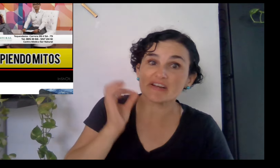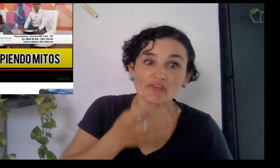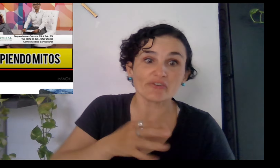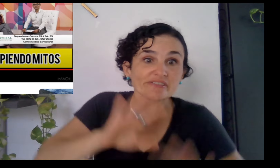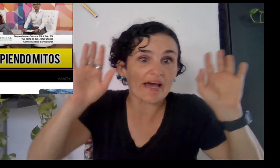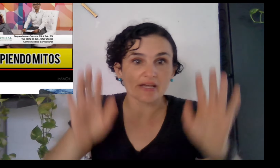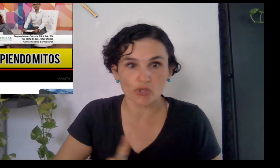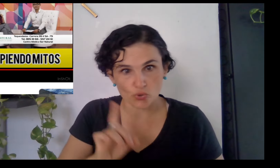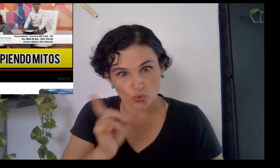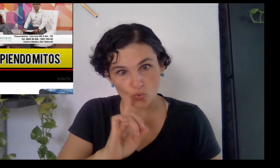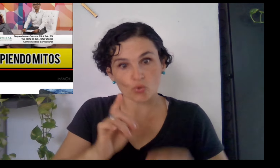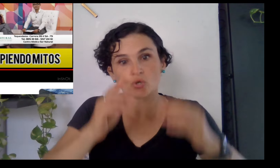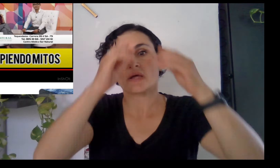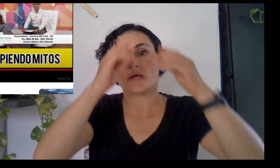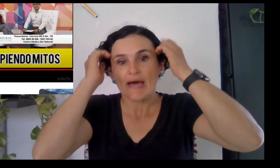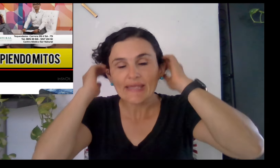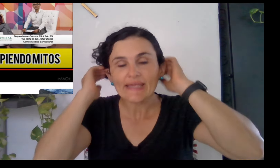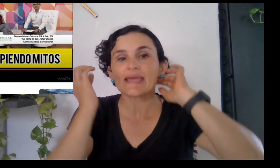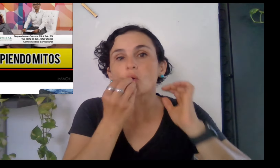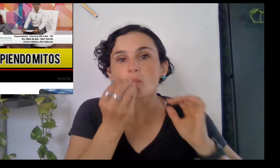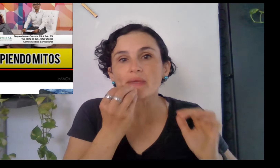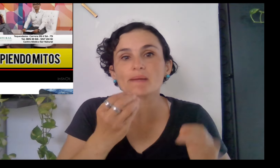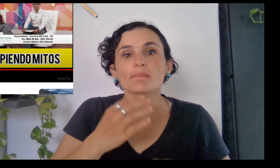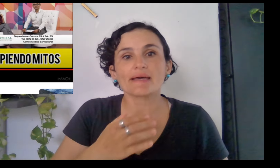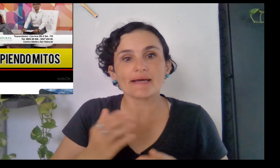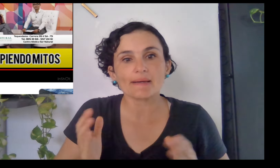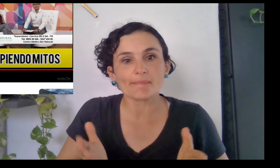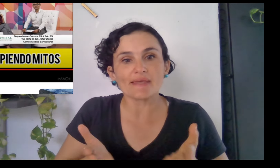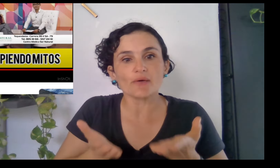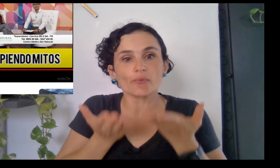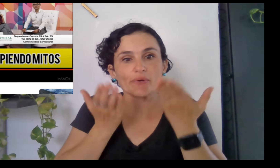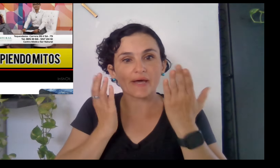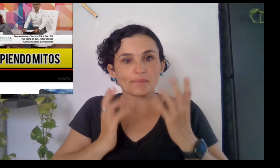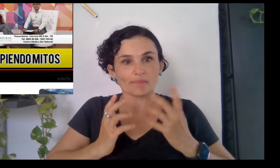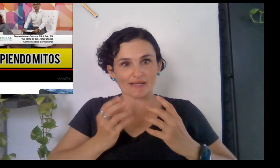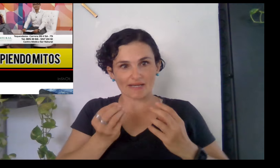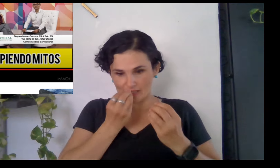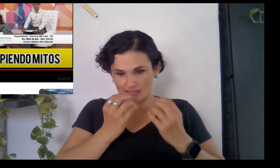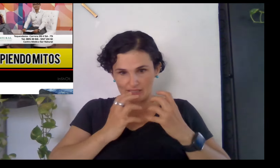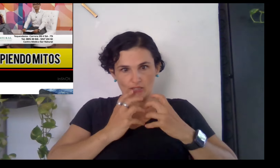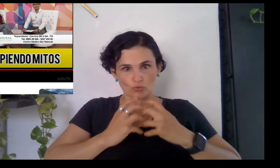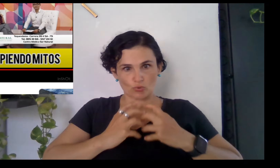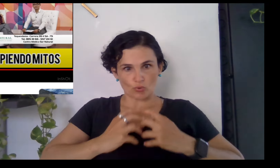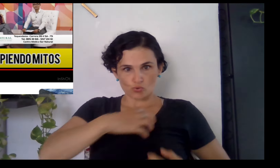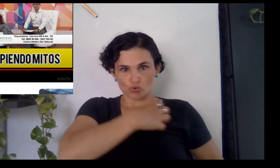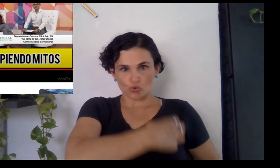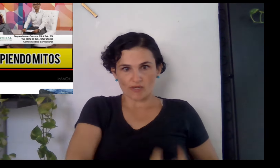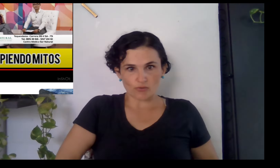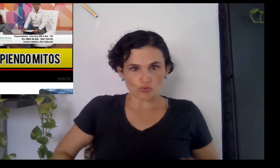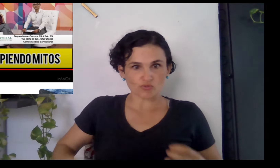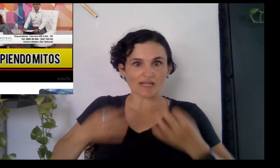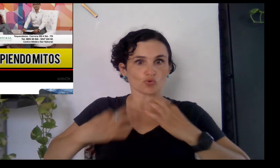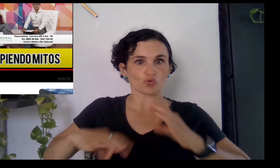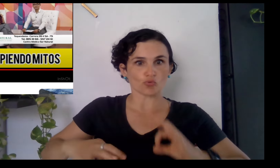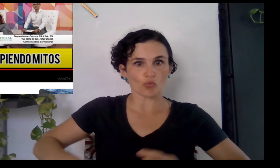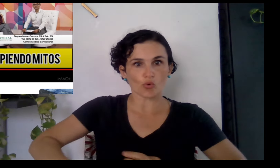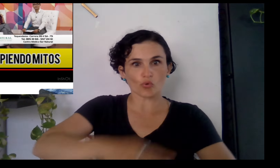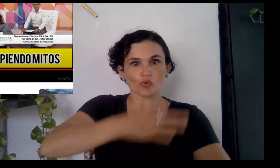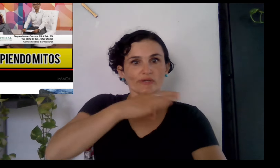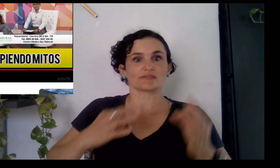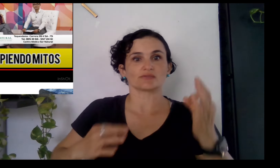No. Hay que comer para mejorar, para que todos los órganos, las hormonas,